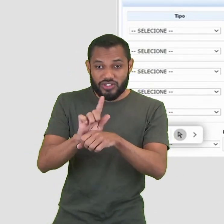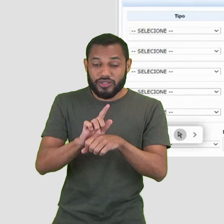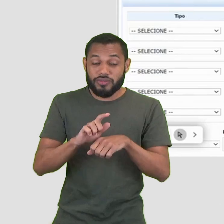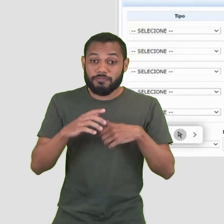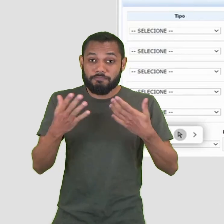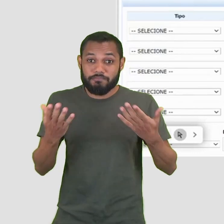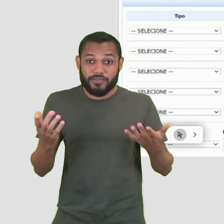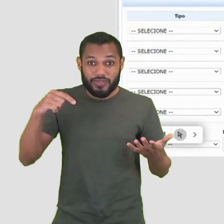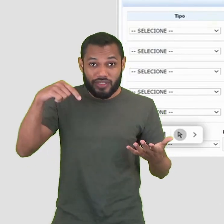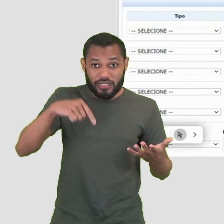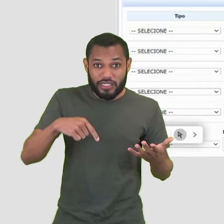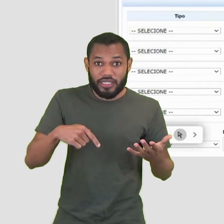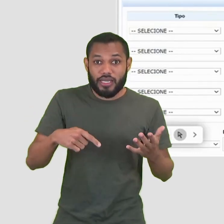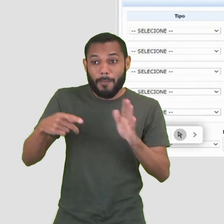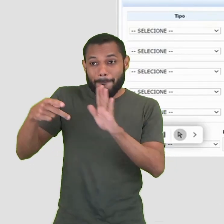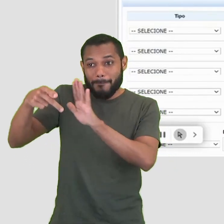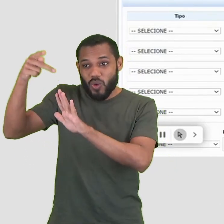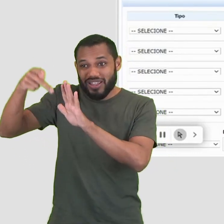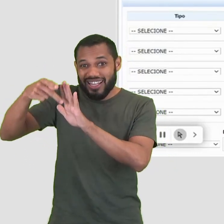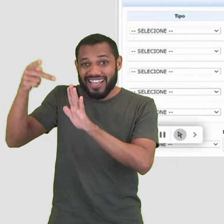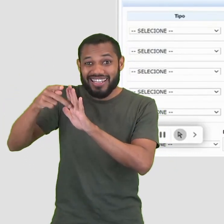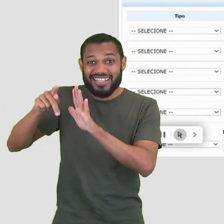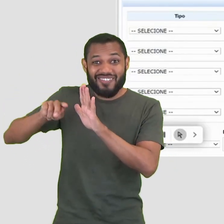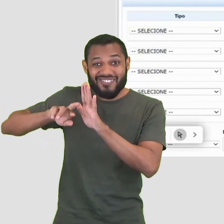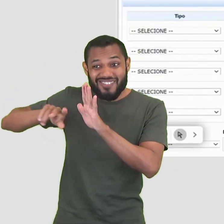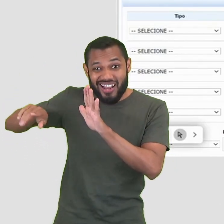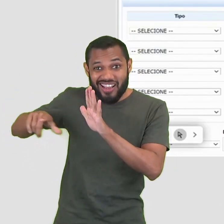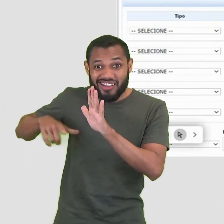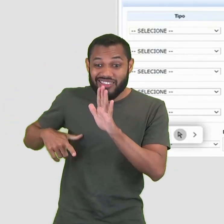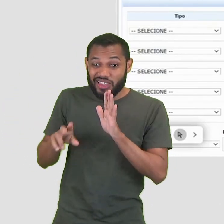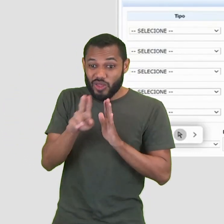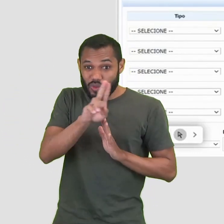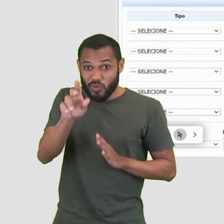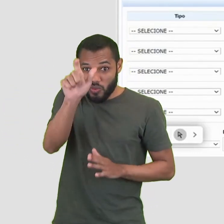aqui, todas as portarias que saírem com o nome desse